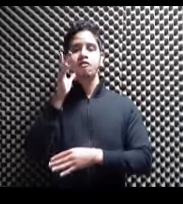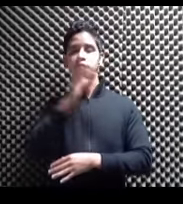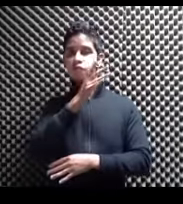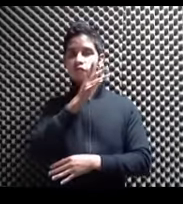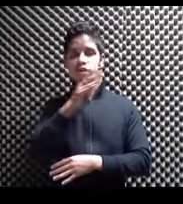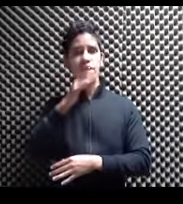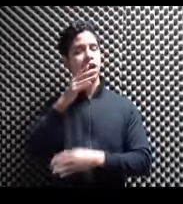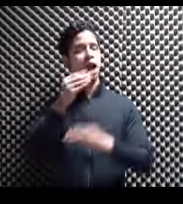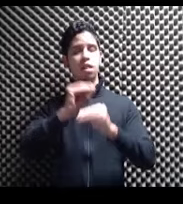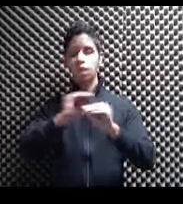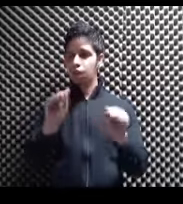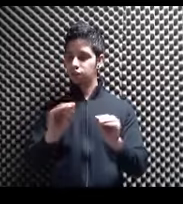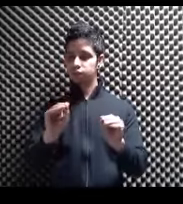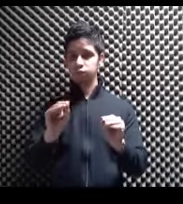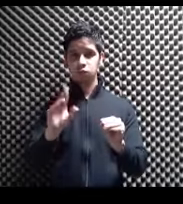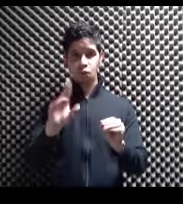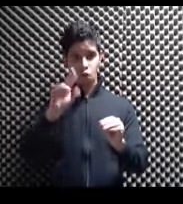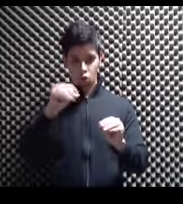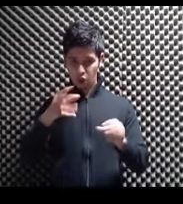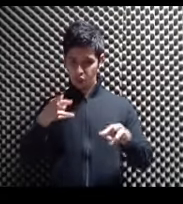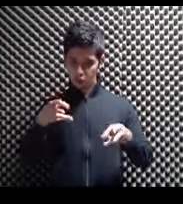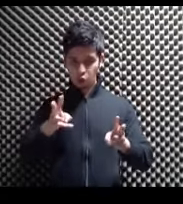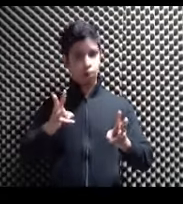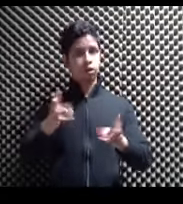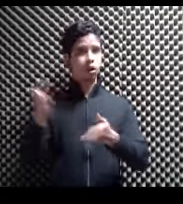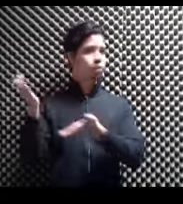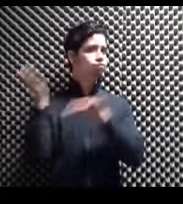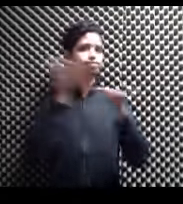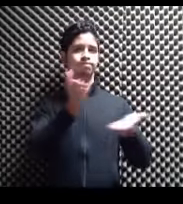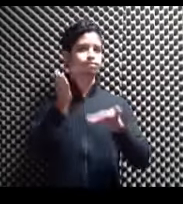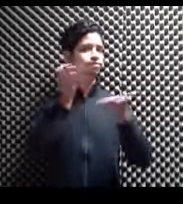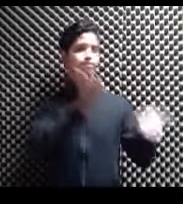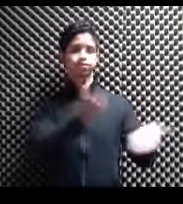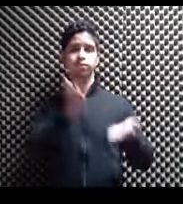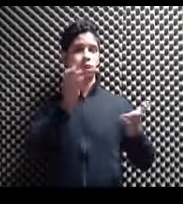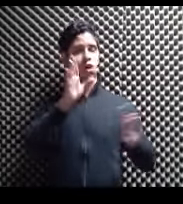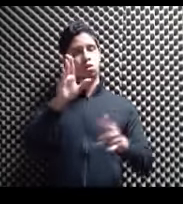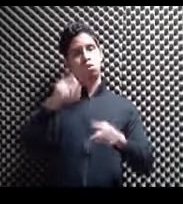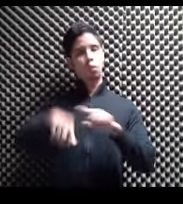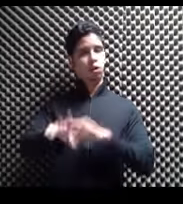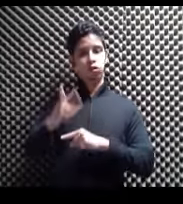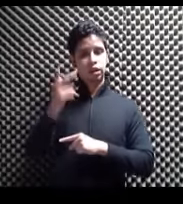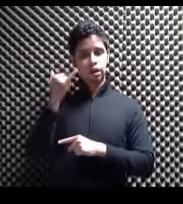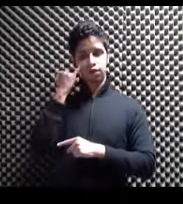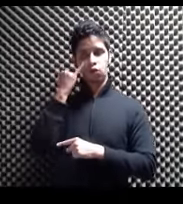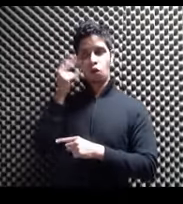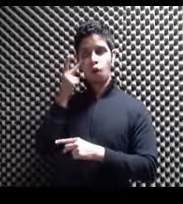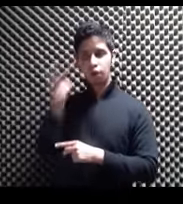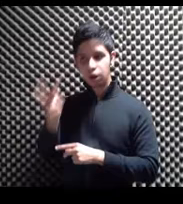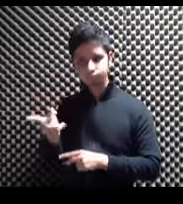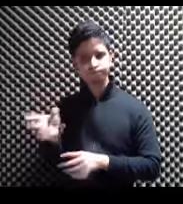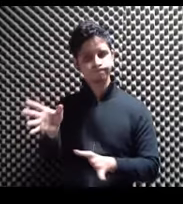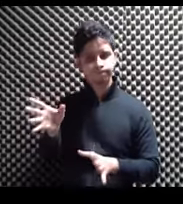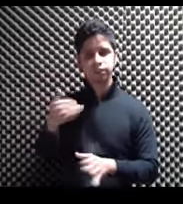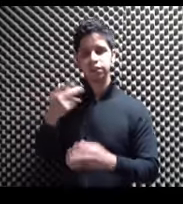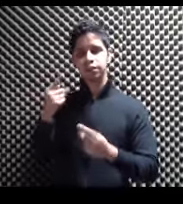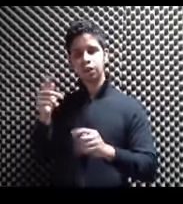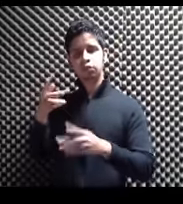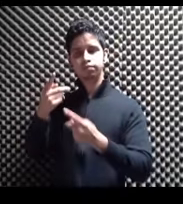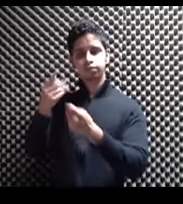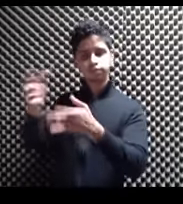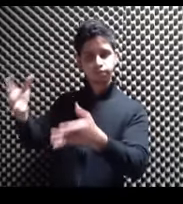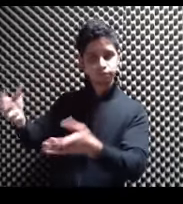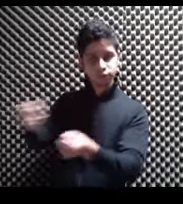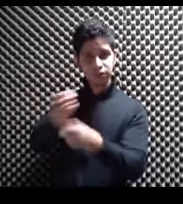No hay forma de que me tiren perros. No, nosotros de una manera u otra vemos un perro en la calle, lo rescatamos, o algún gato, en ese caso, ¿verdad?